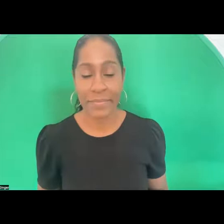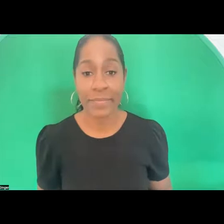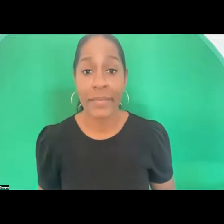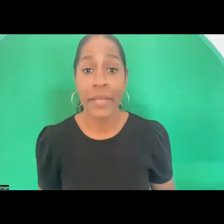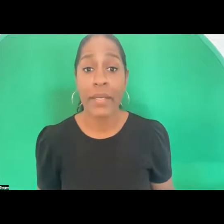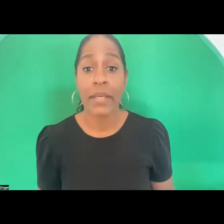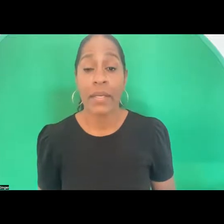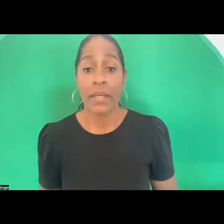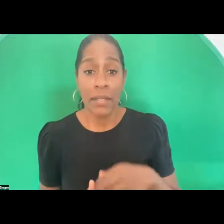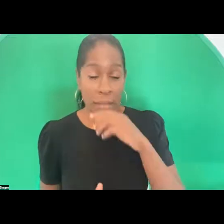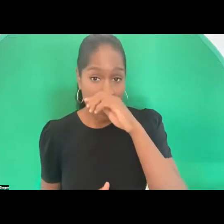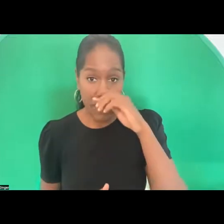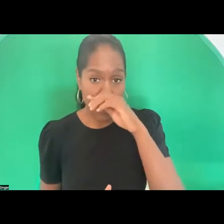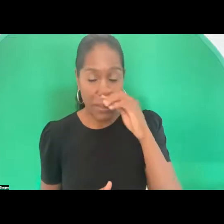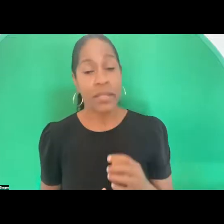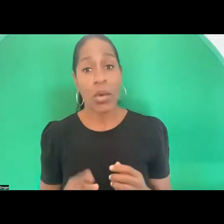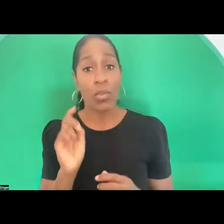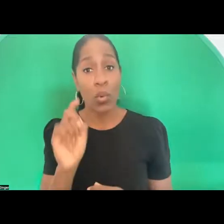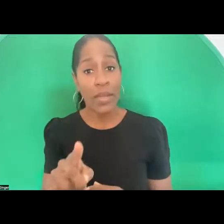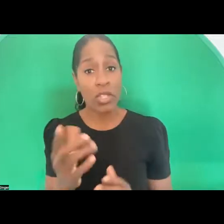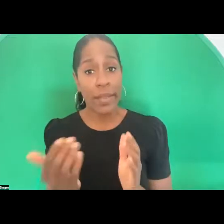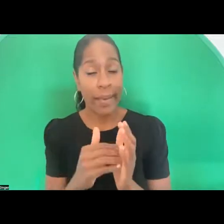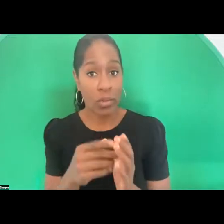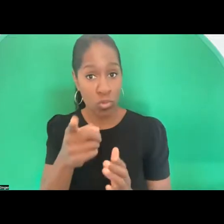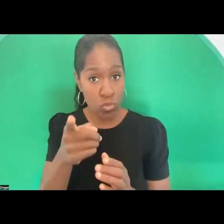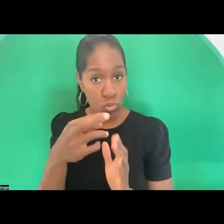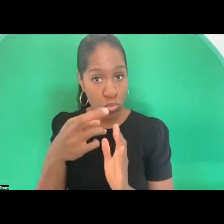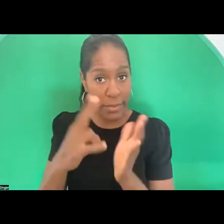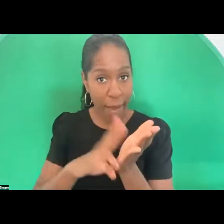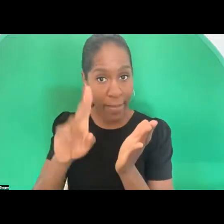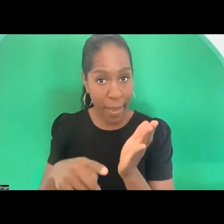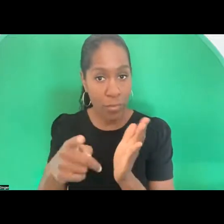reciben entonces la primera está registrado para votar